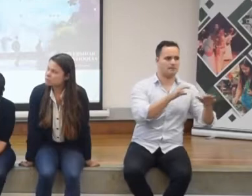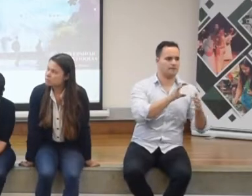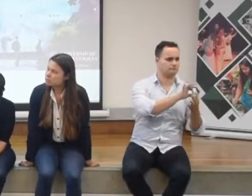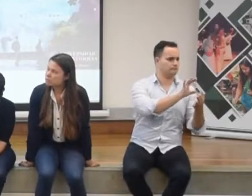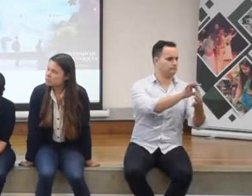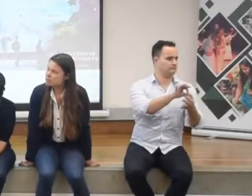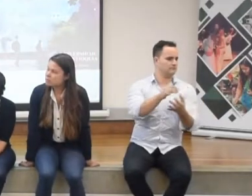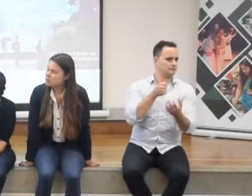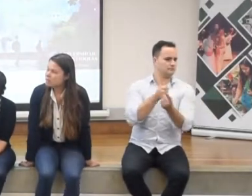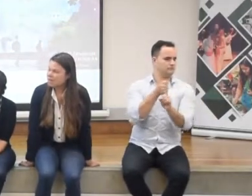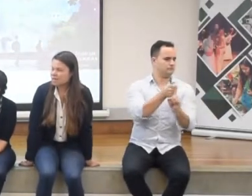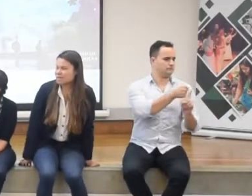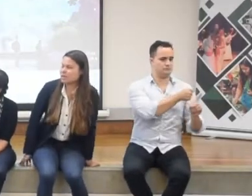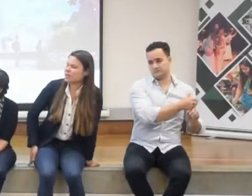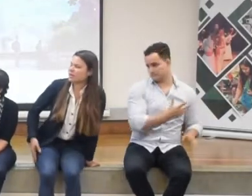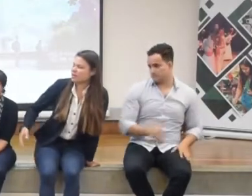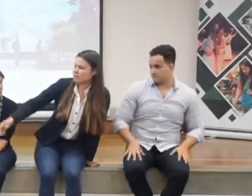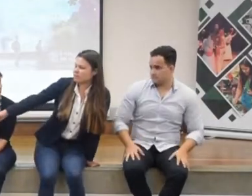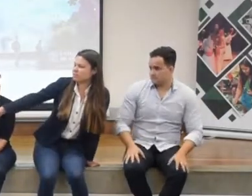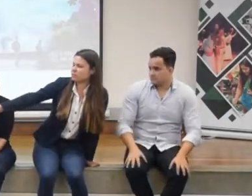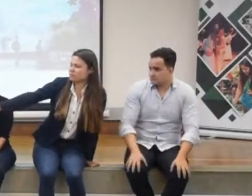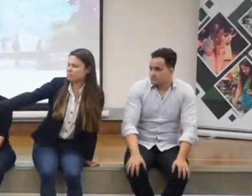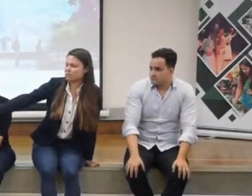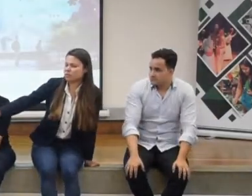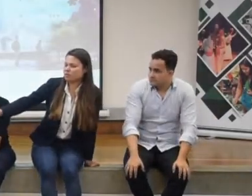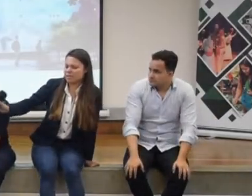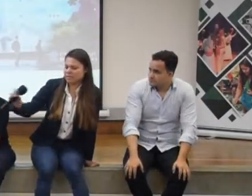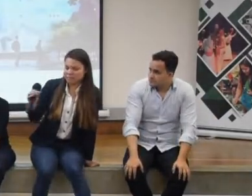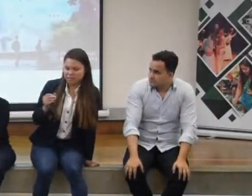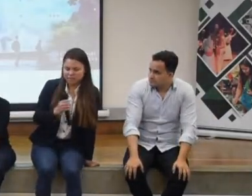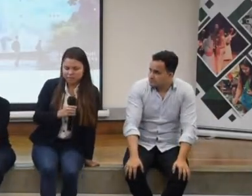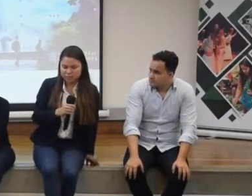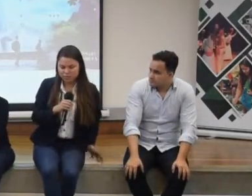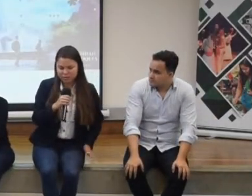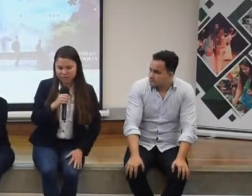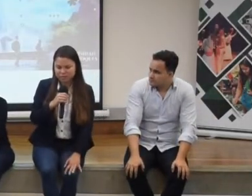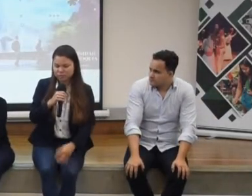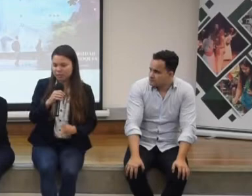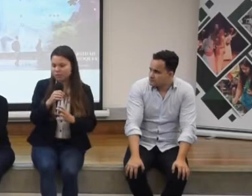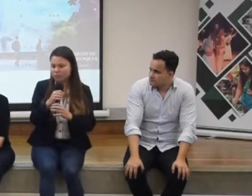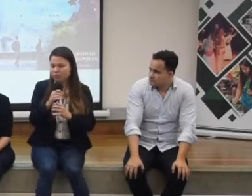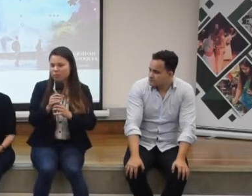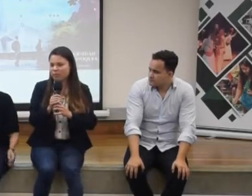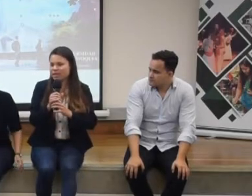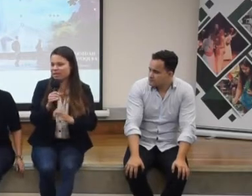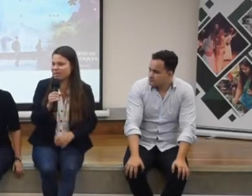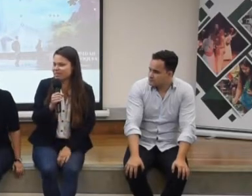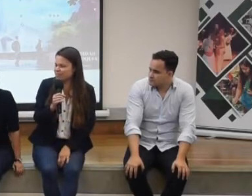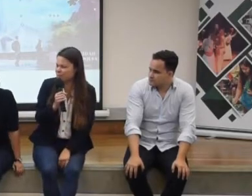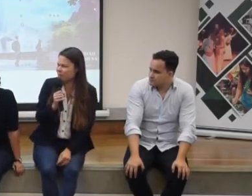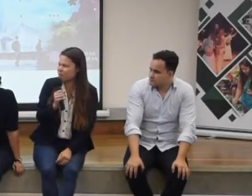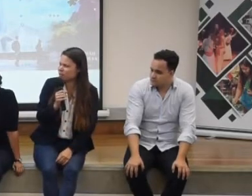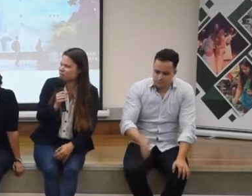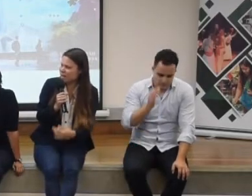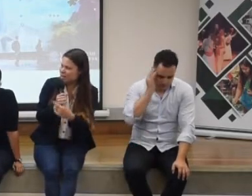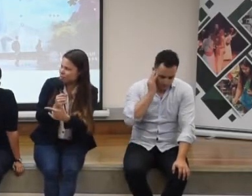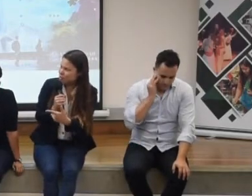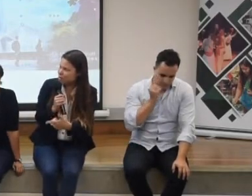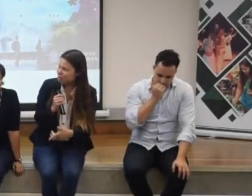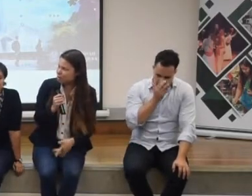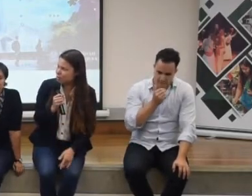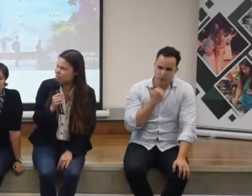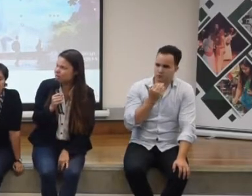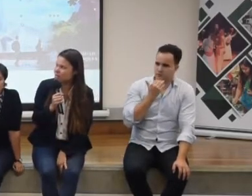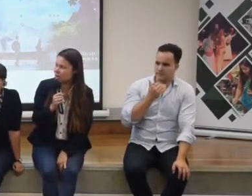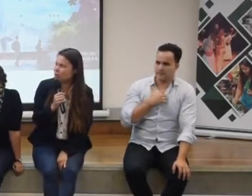y demás. En esa lógica, no sé si soy solo la única que estoy viendo como conveniente que ese primer encuentro sea de